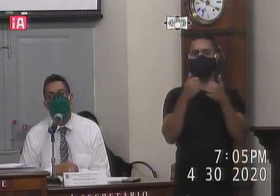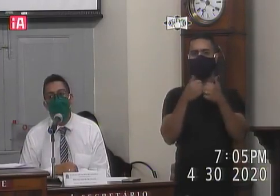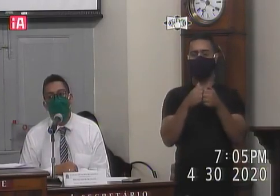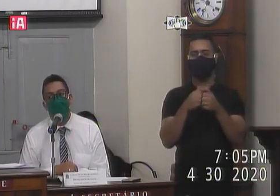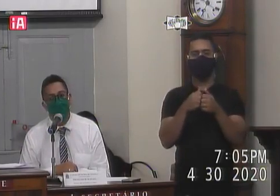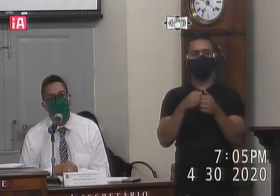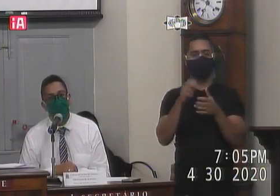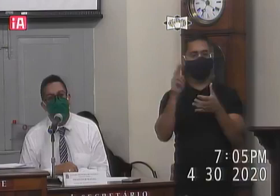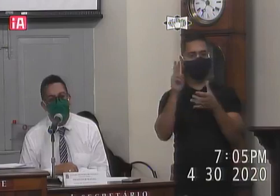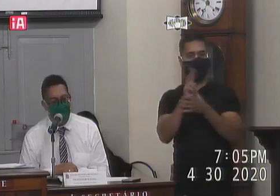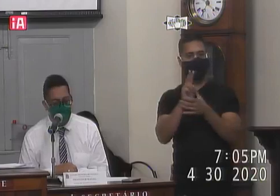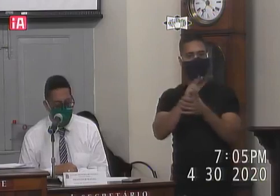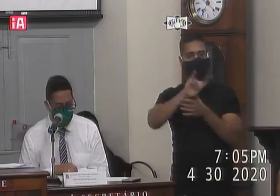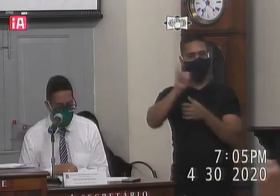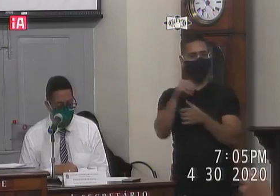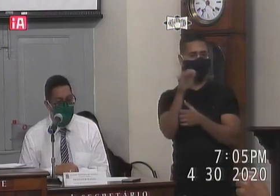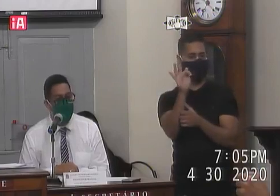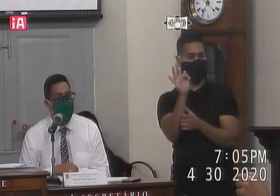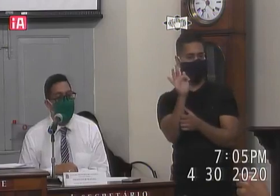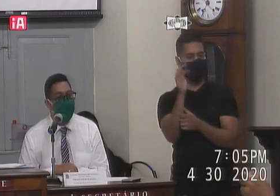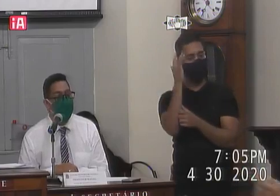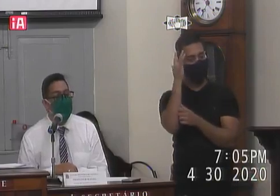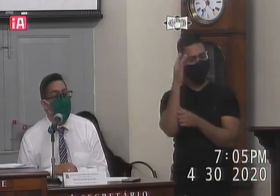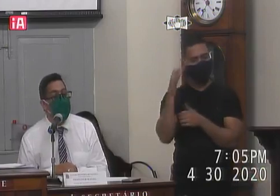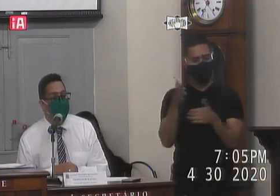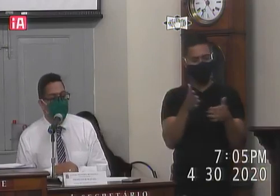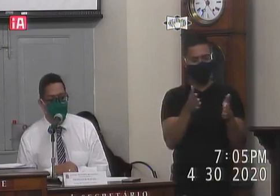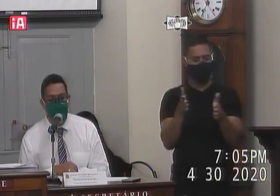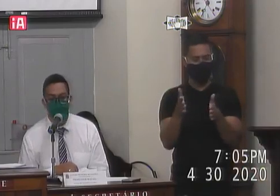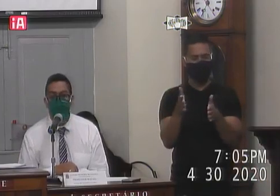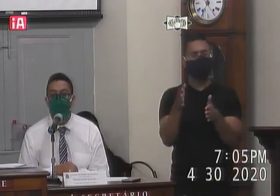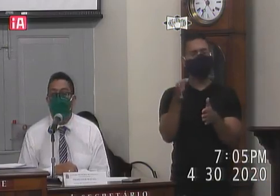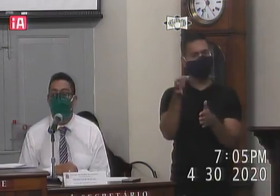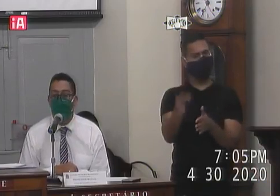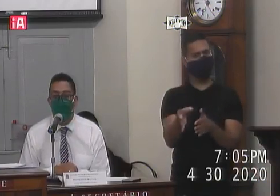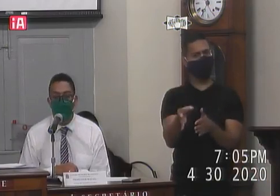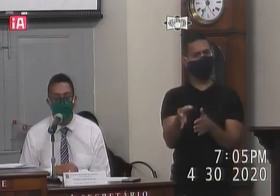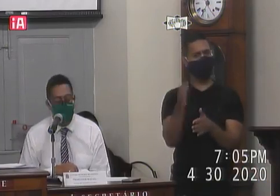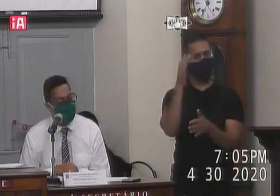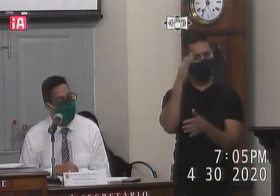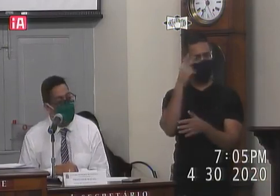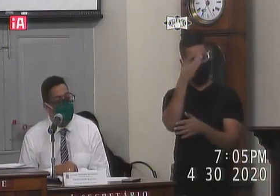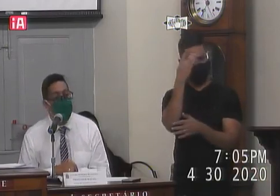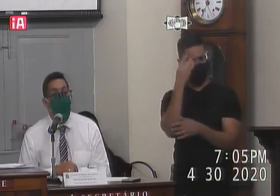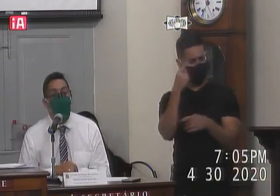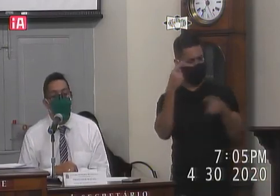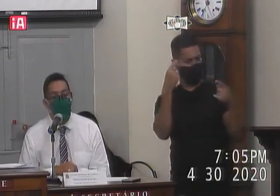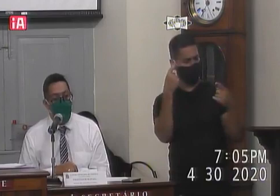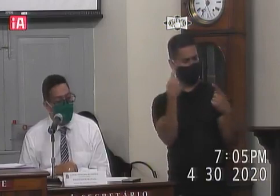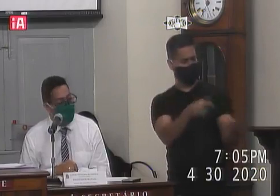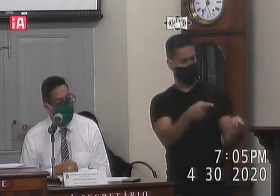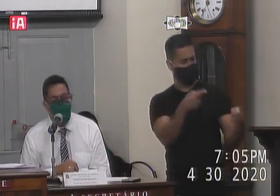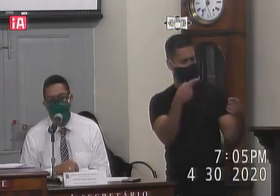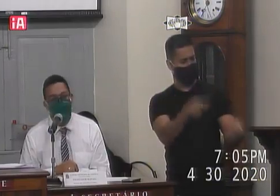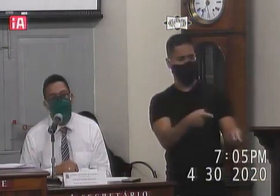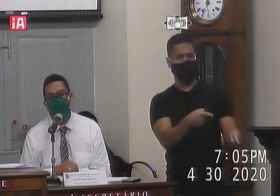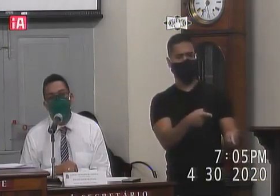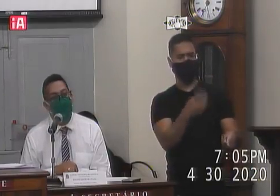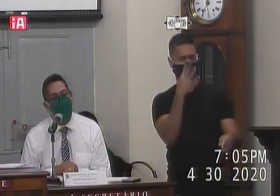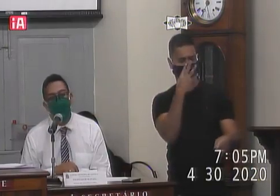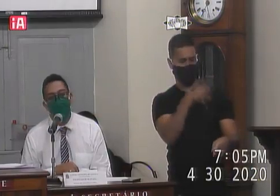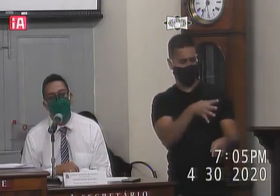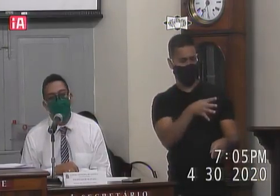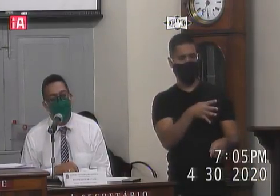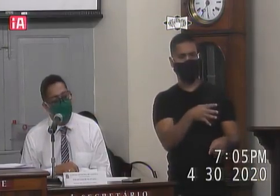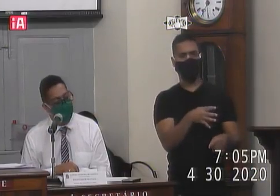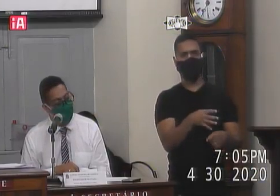eu acho que eu estou no caminho certo. Eu vejo que as pedras que jogam em mim são por mãos que jogam